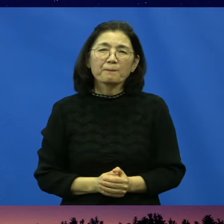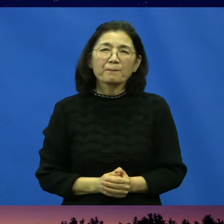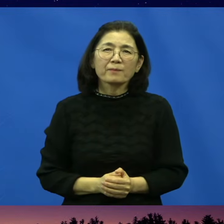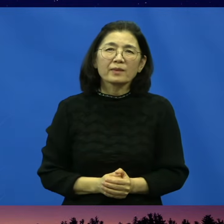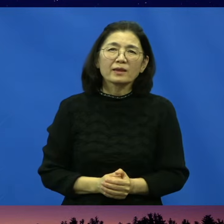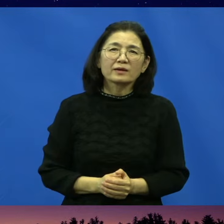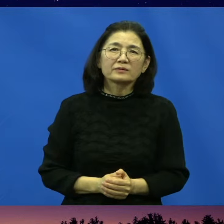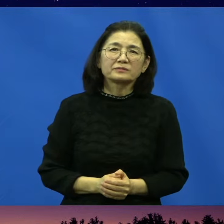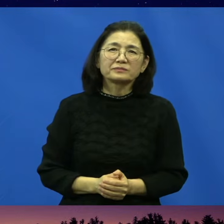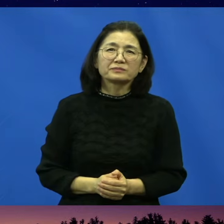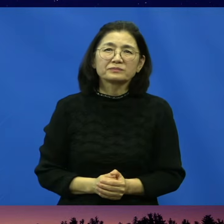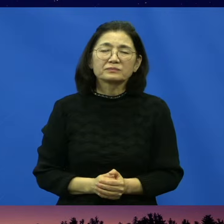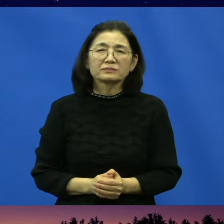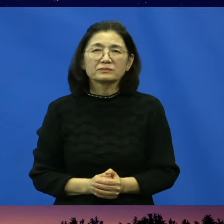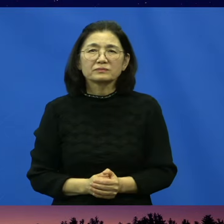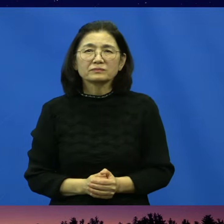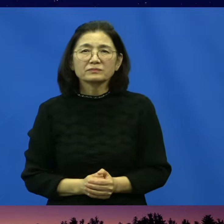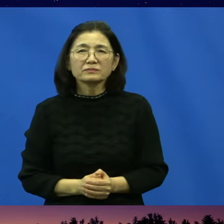그 길은